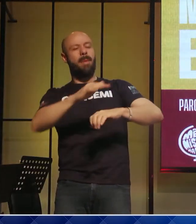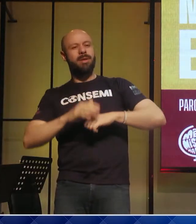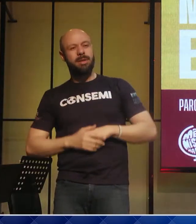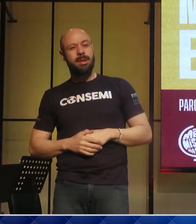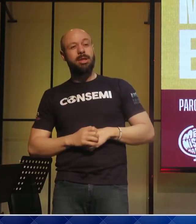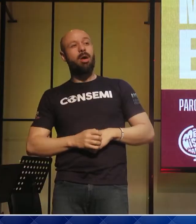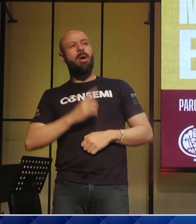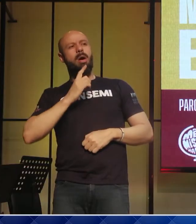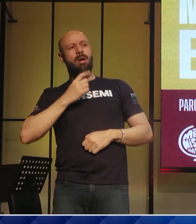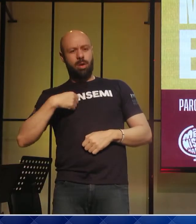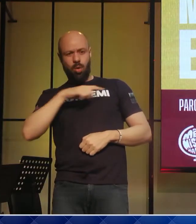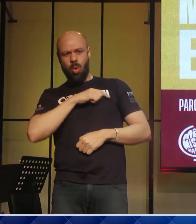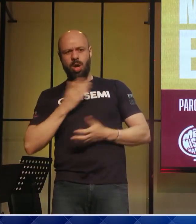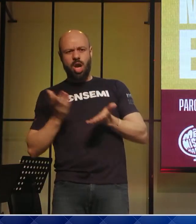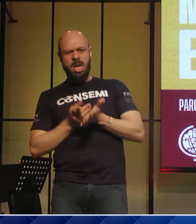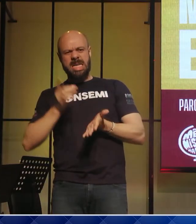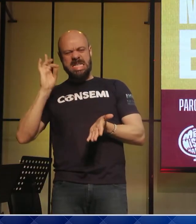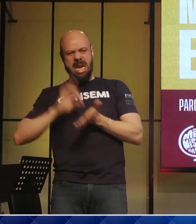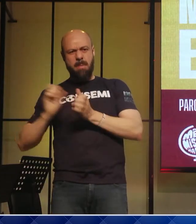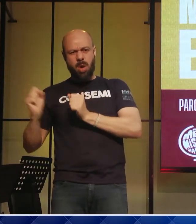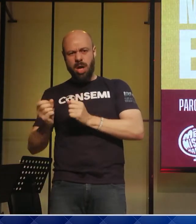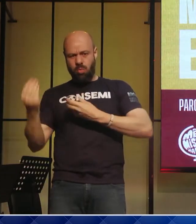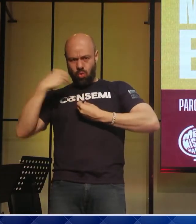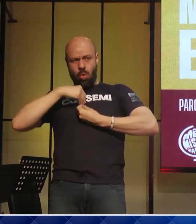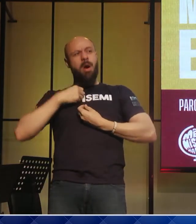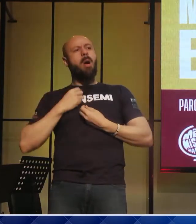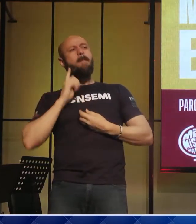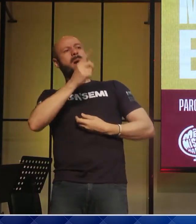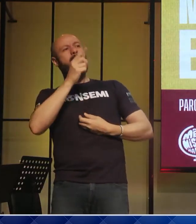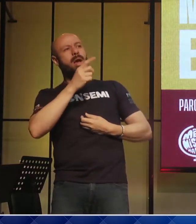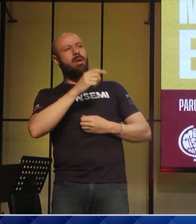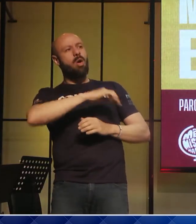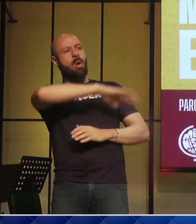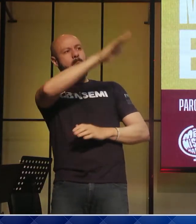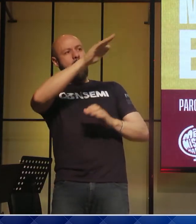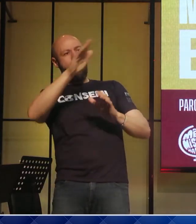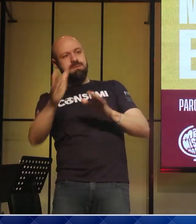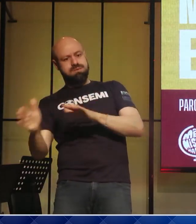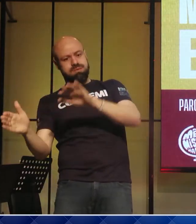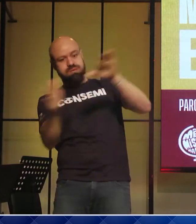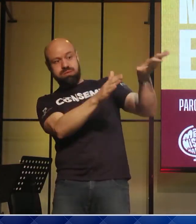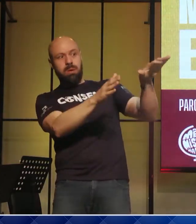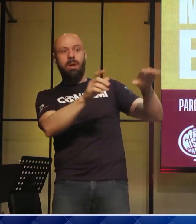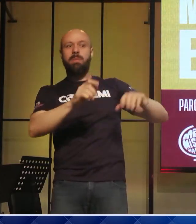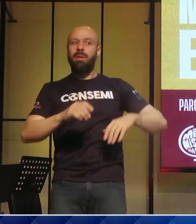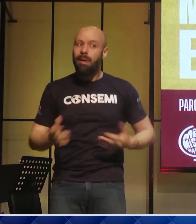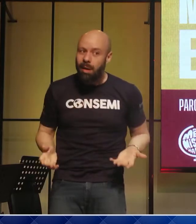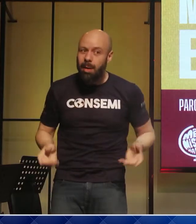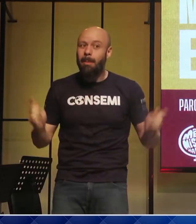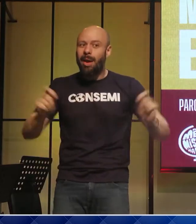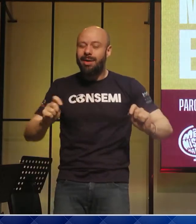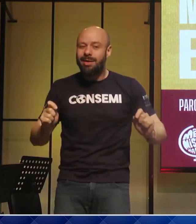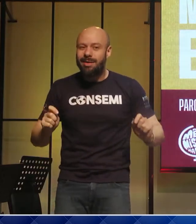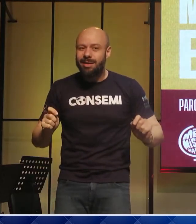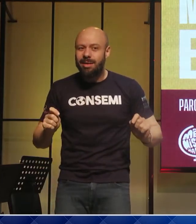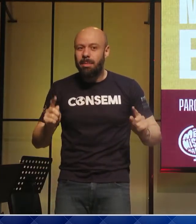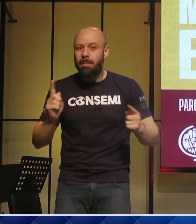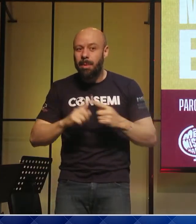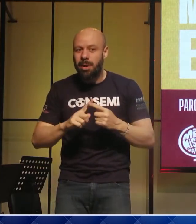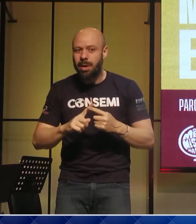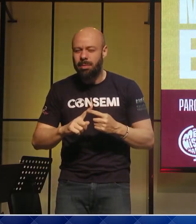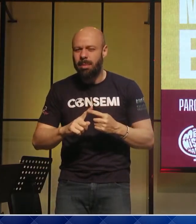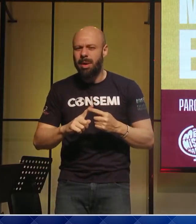deixar claro para você, pode ser que seja um monte de problema, um monte de dificuldade, um monte de coisas